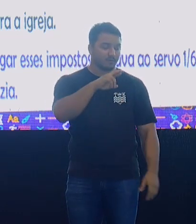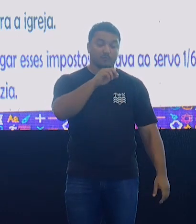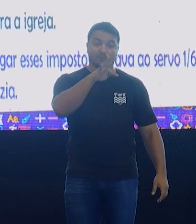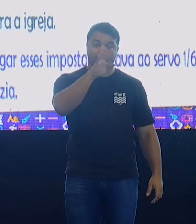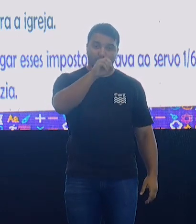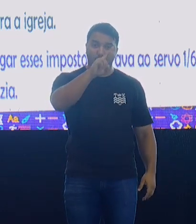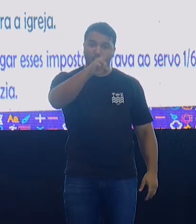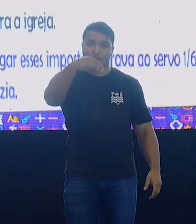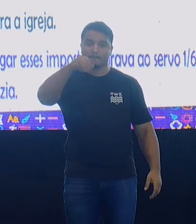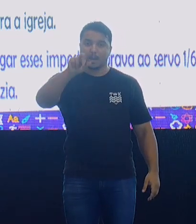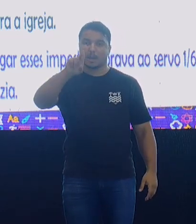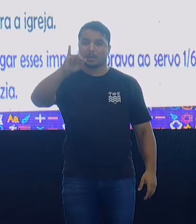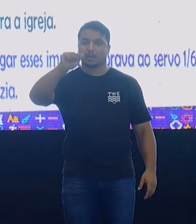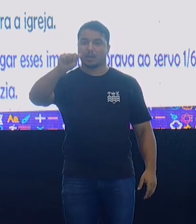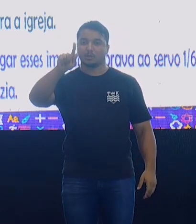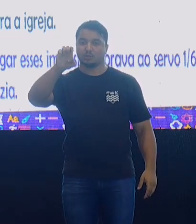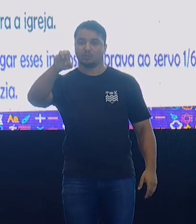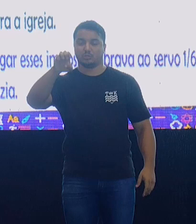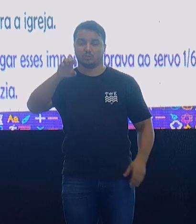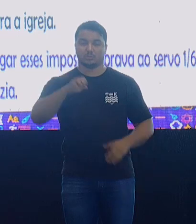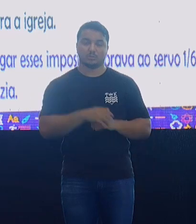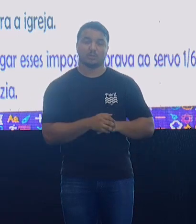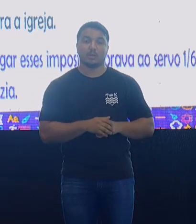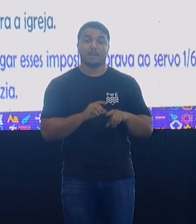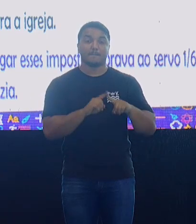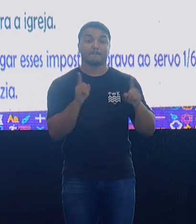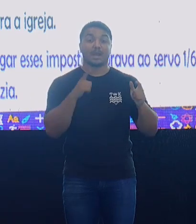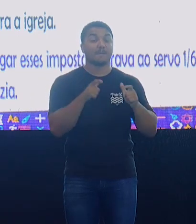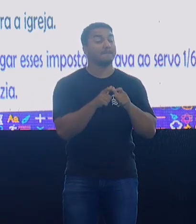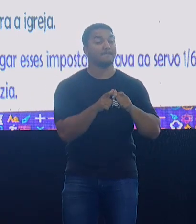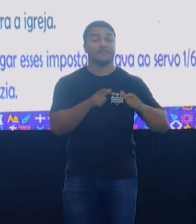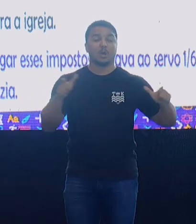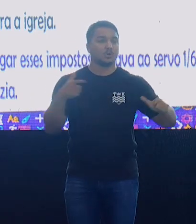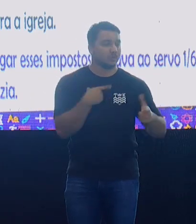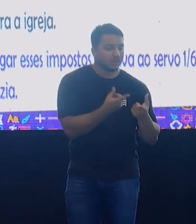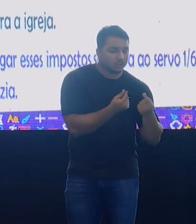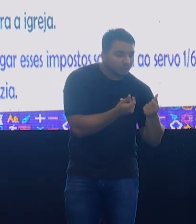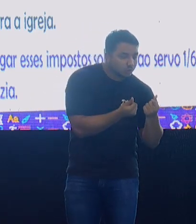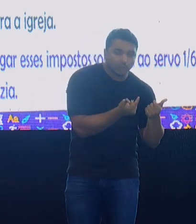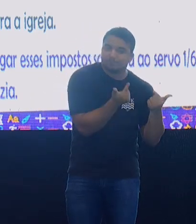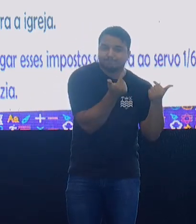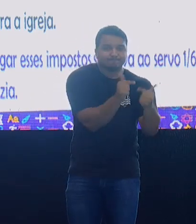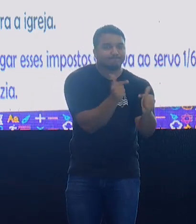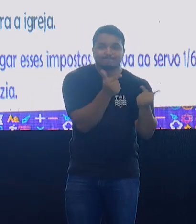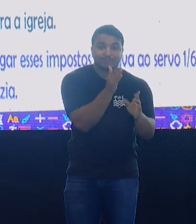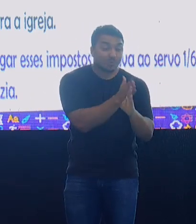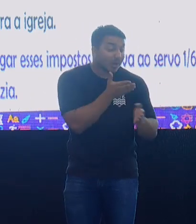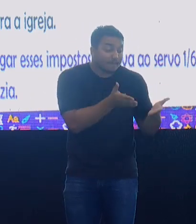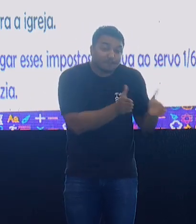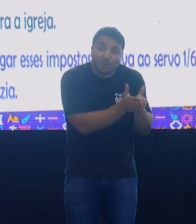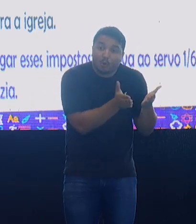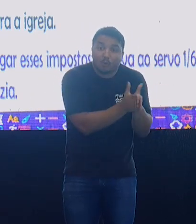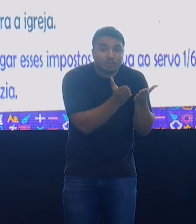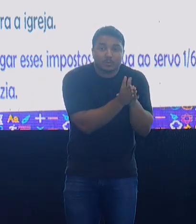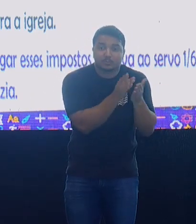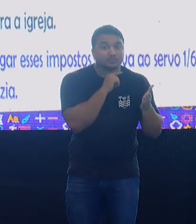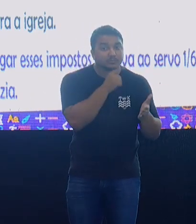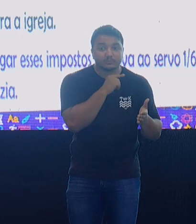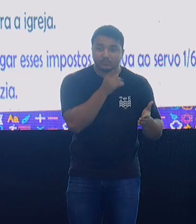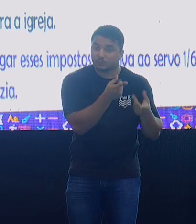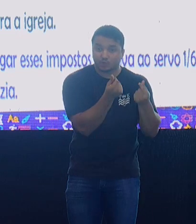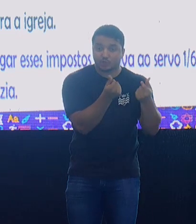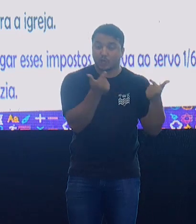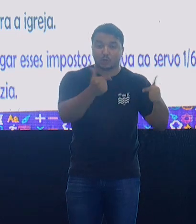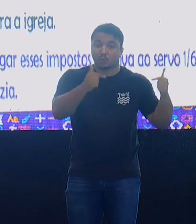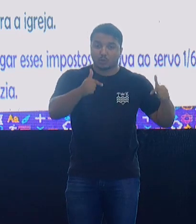certo? Acontece que na maioria dos casos, o servo não tinha grana para pagar essa taxa. Então